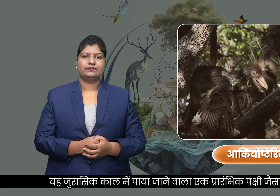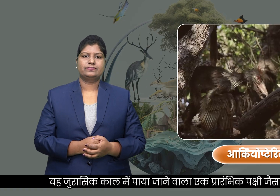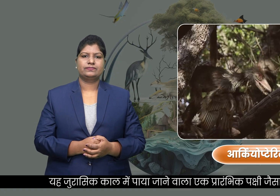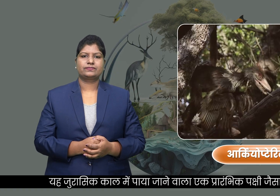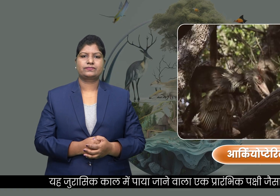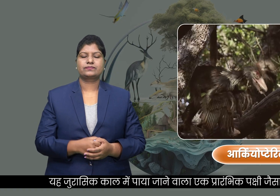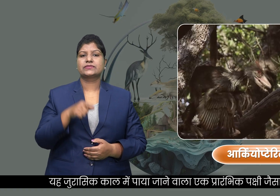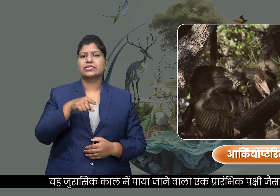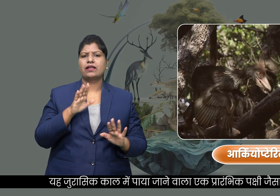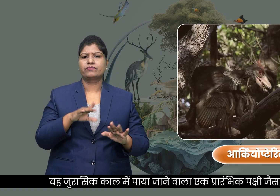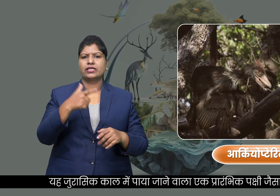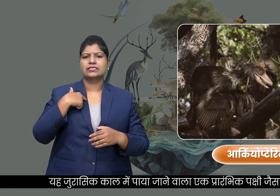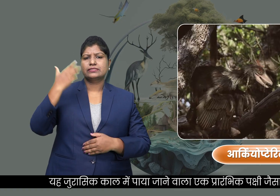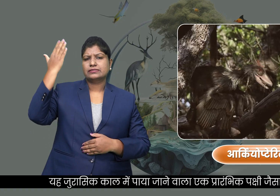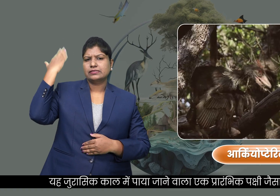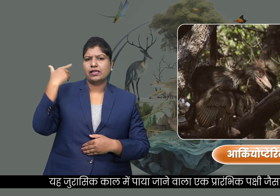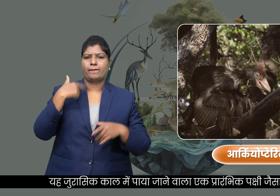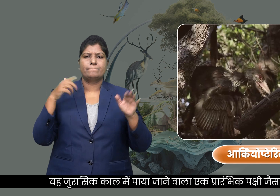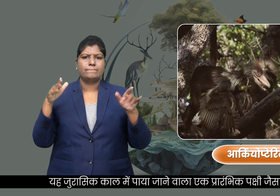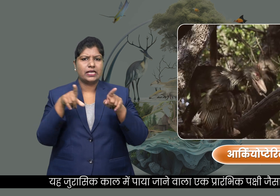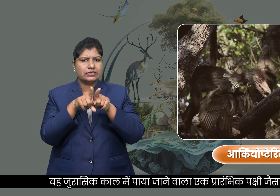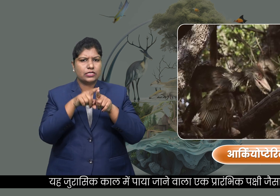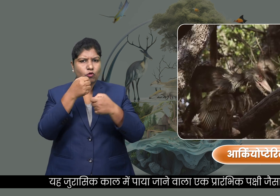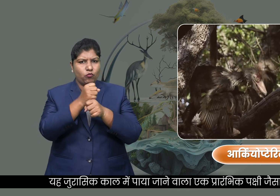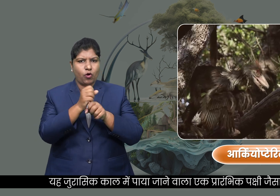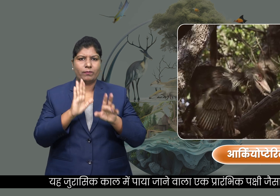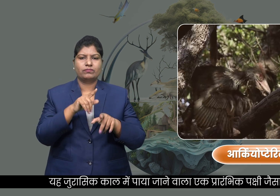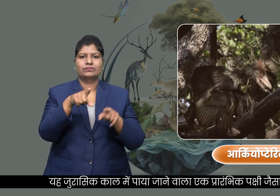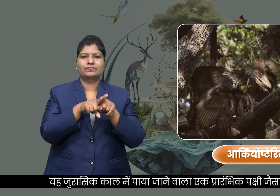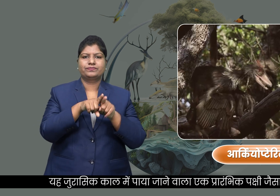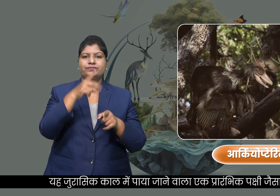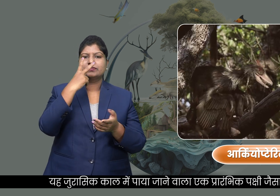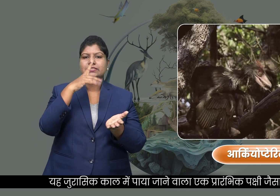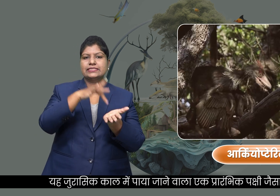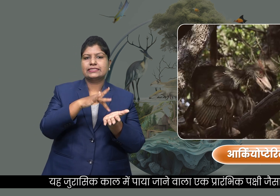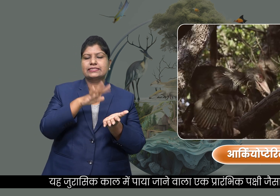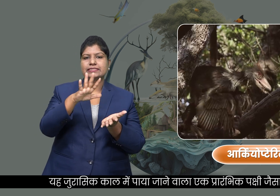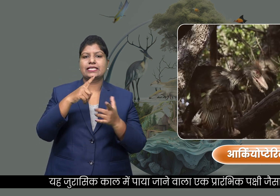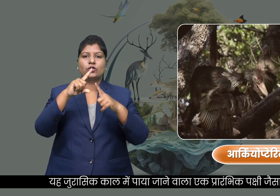यह जुरासिक काल में पाया जाने वाला एक प्रारंभिक पक्षी जैसा रूप था।